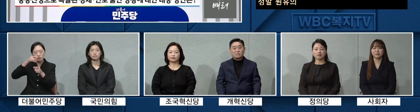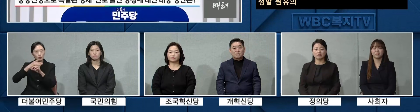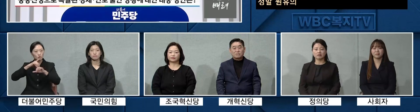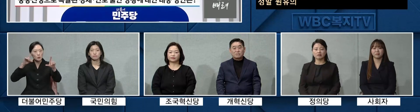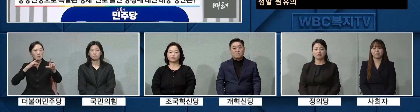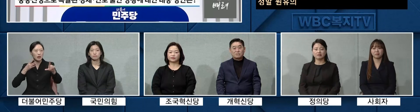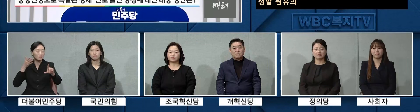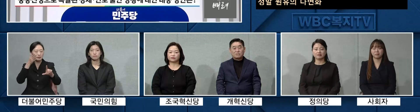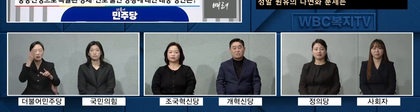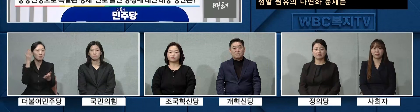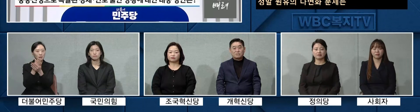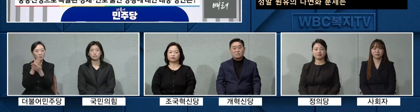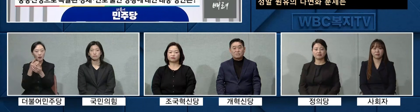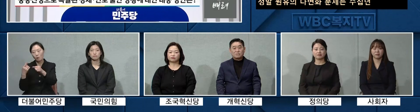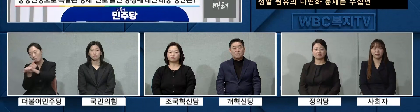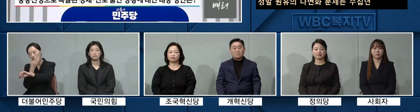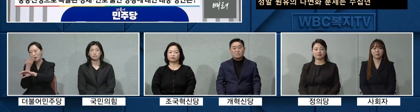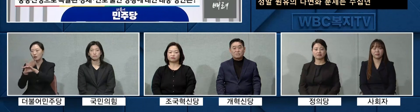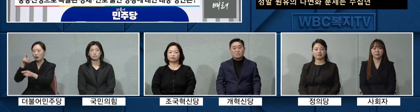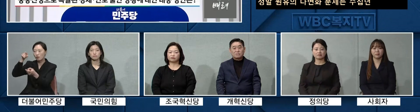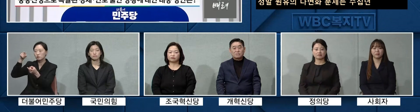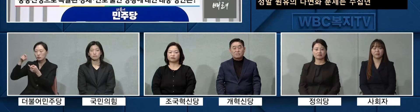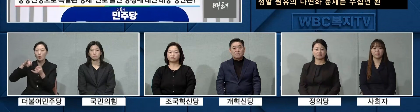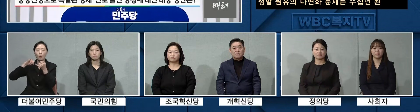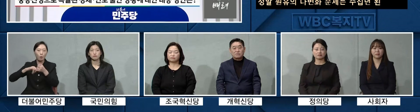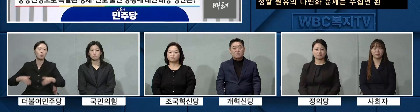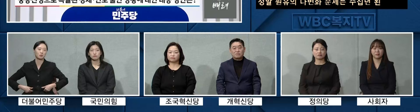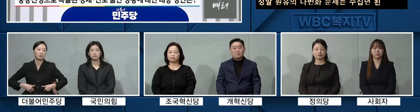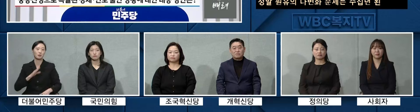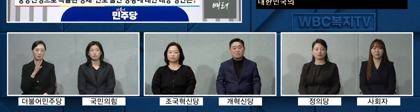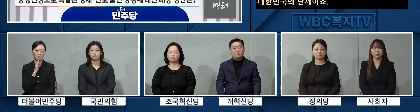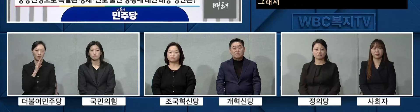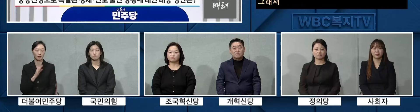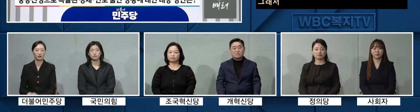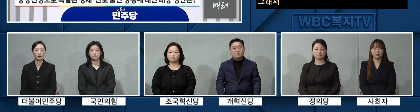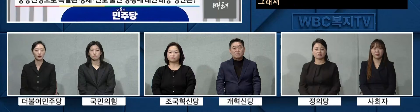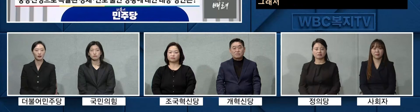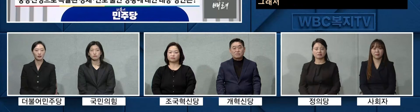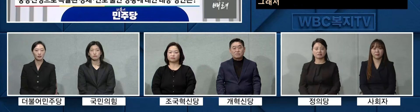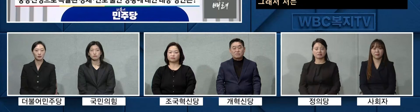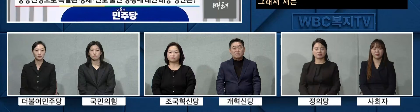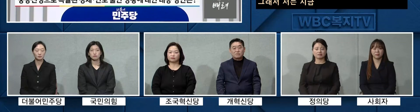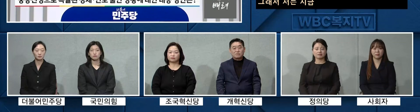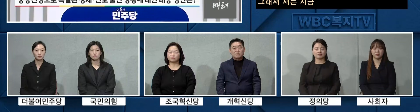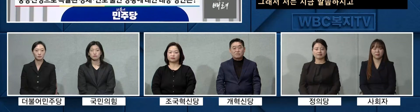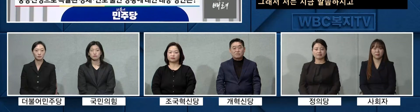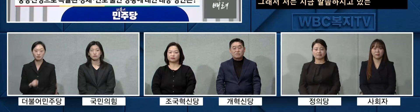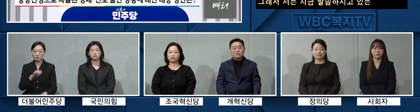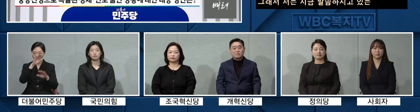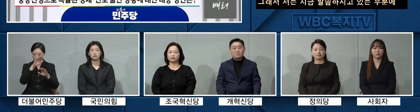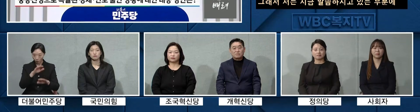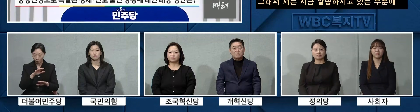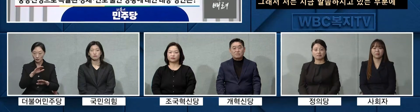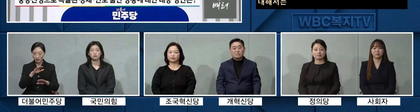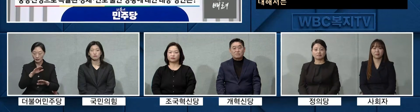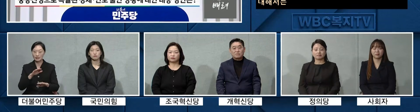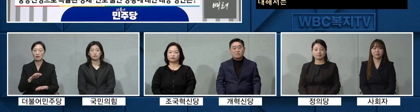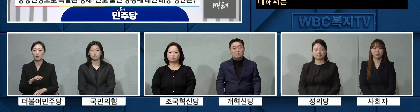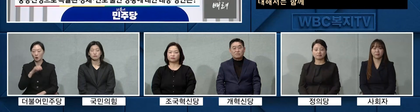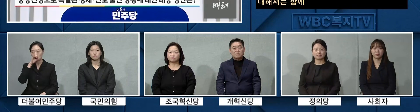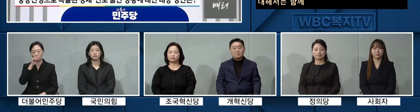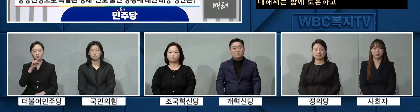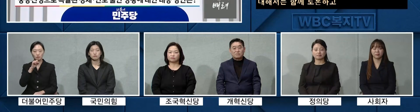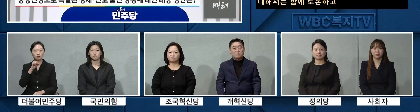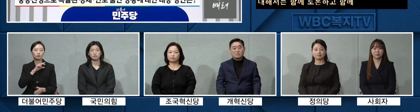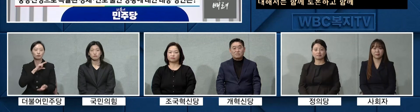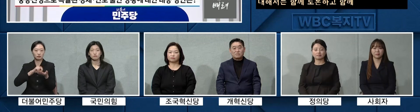된 대한민국의 난제이죠. 그래서 저는 지금 말씀하시고 있는 부분에 대해서는 함께 토론하고 함께 좋은 방안을 연구해야